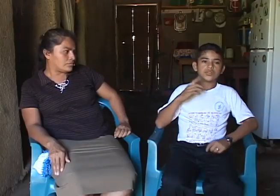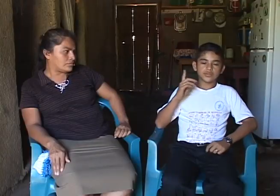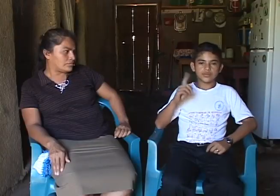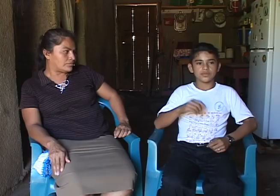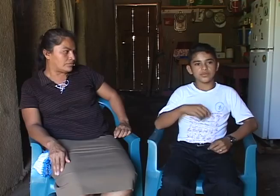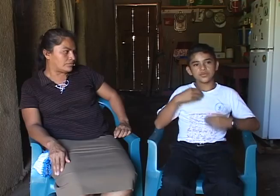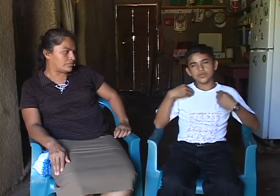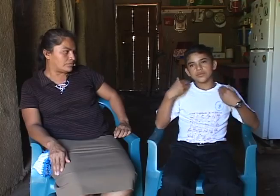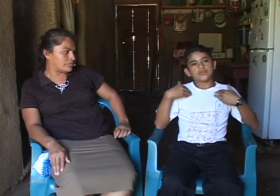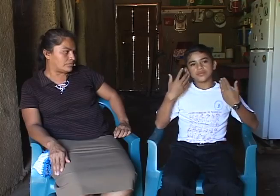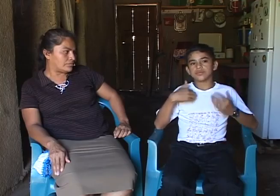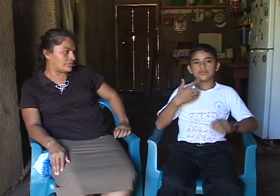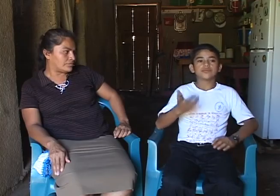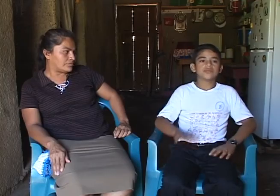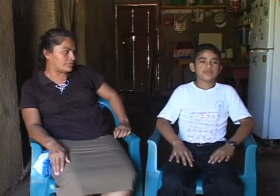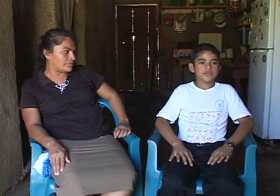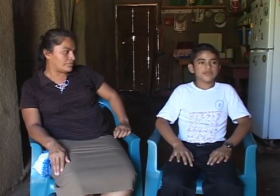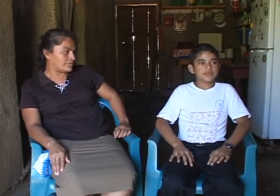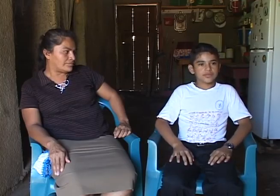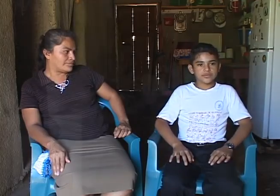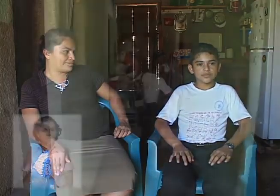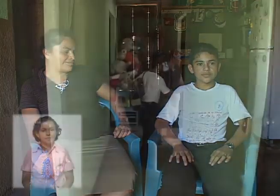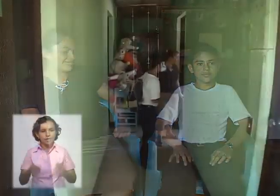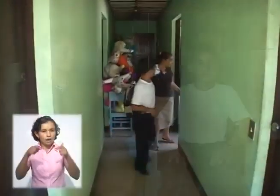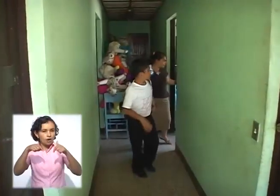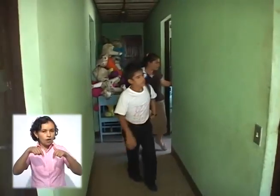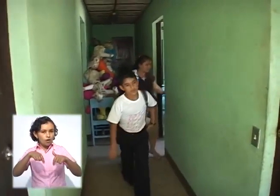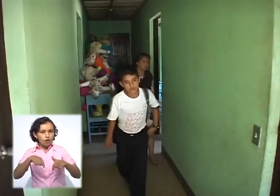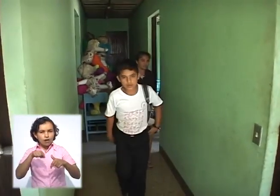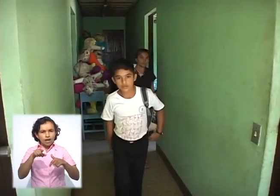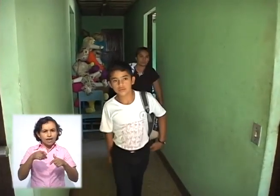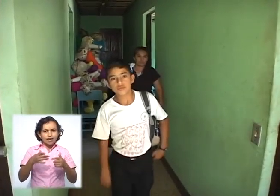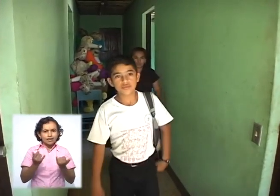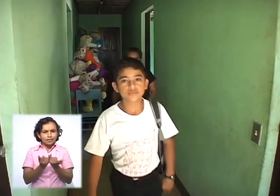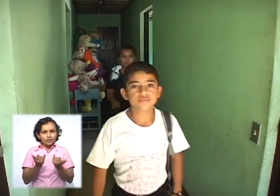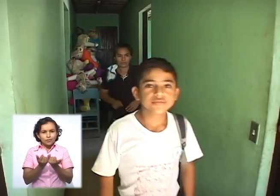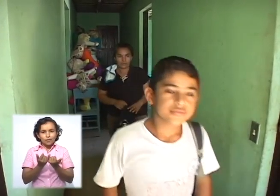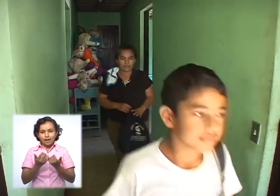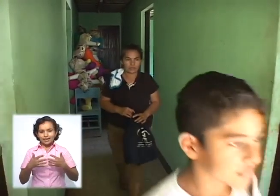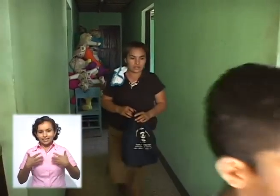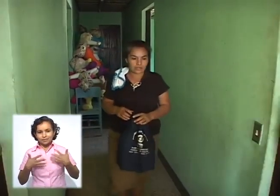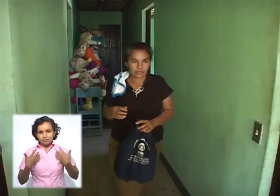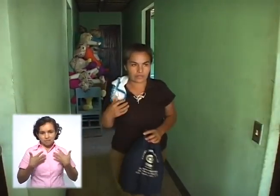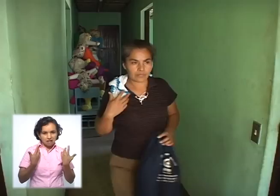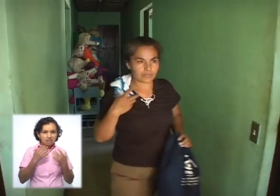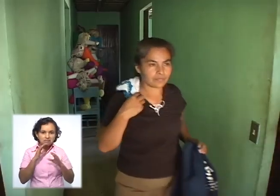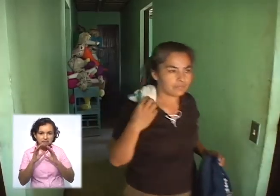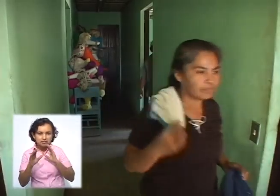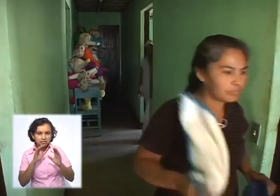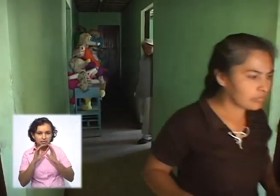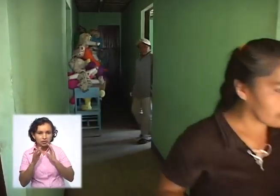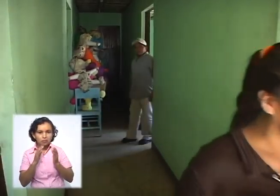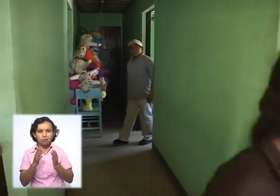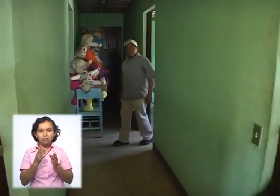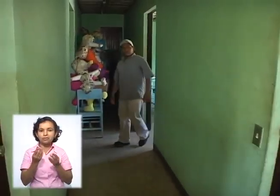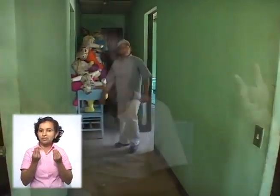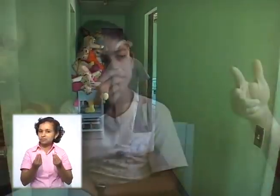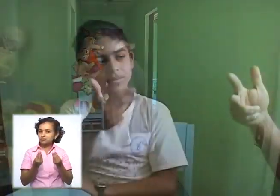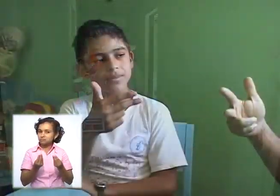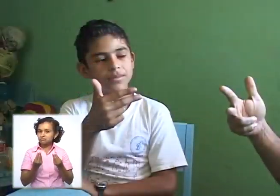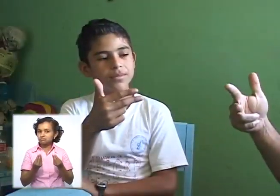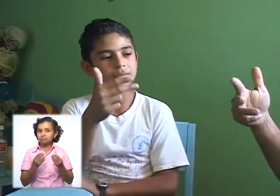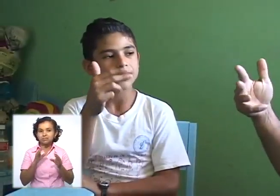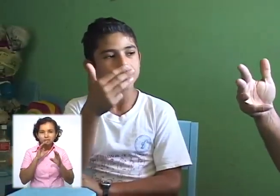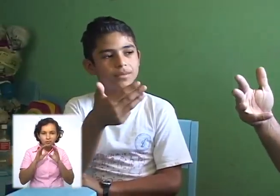siento alegre y contento, y algo orgulloso de eso. Ahora es más activo, porque él, pues, se